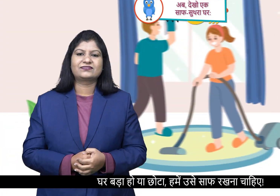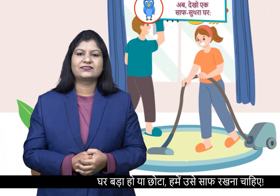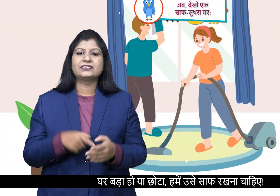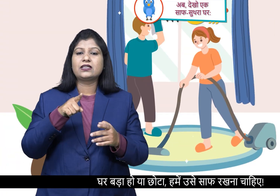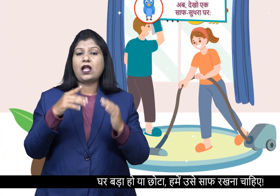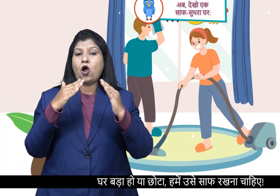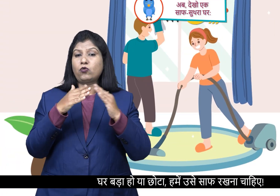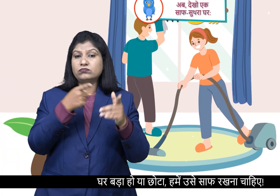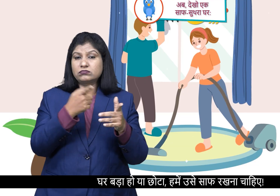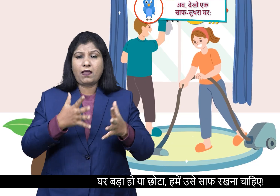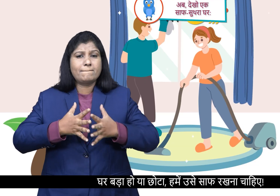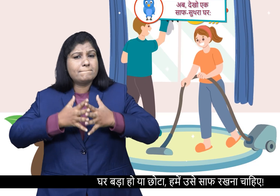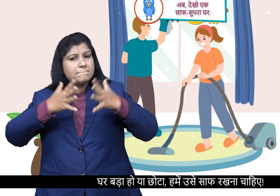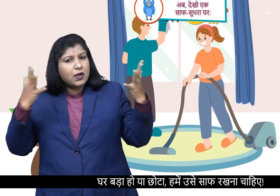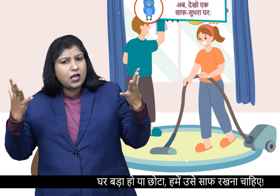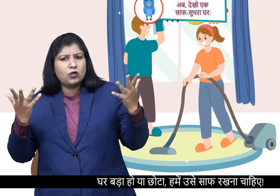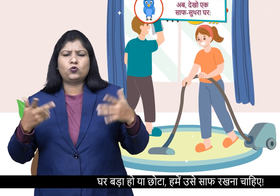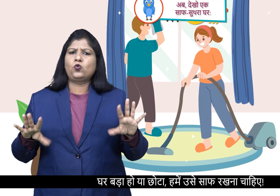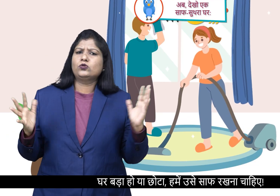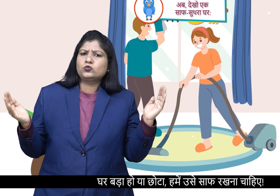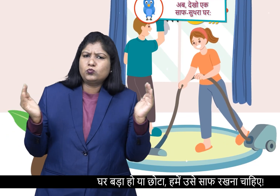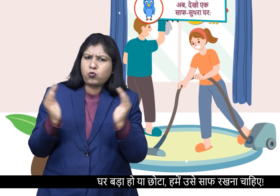घर बड़ा हो या छोटा, हमें उसे साफ रखना चाहिए।